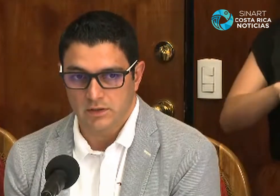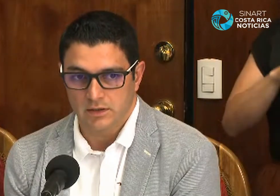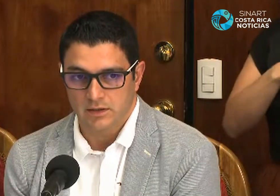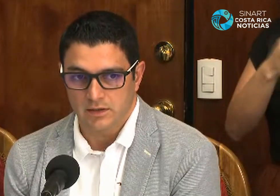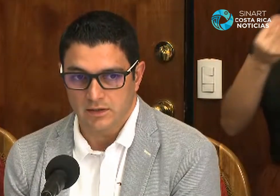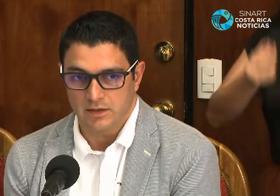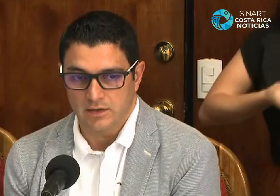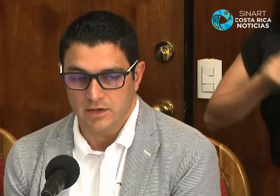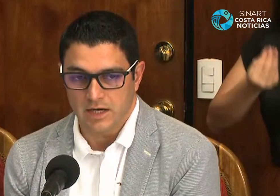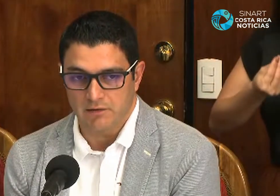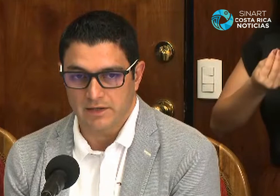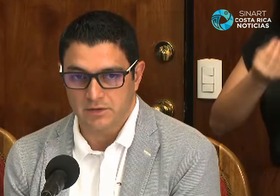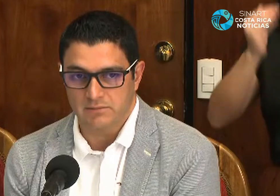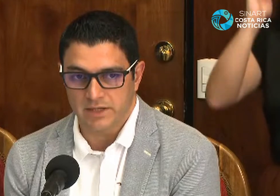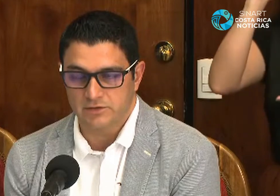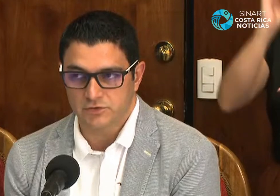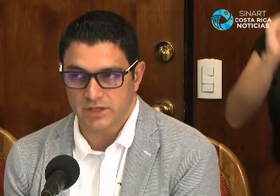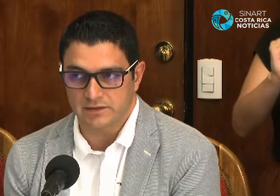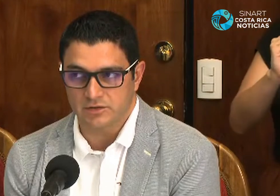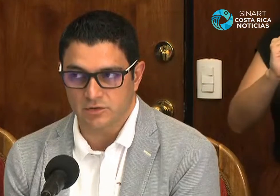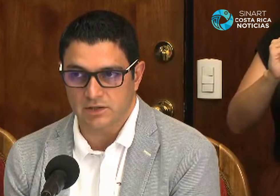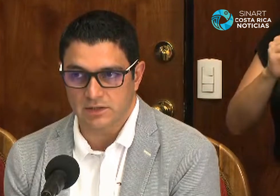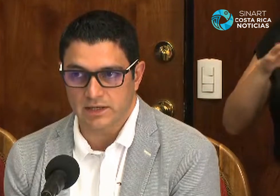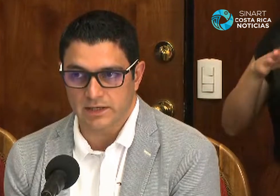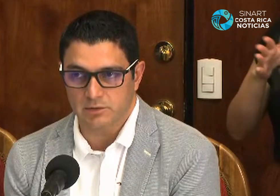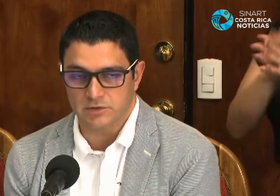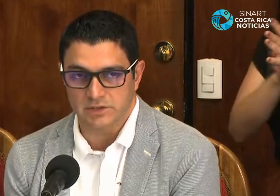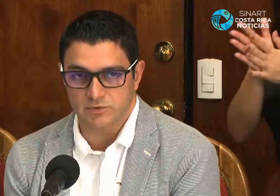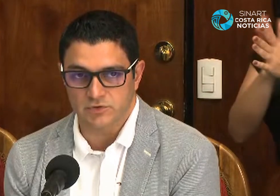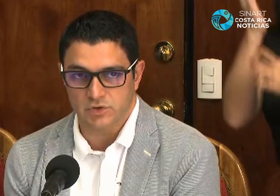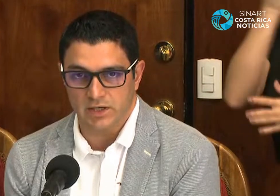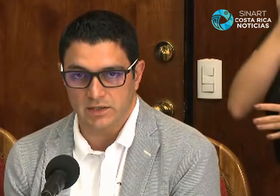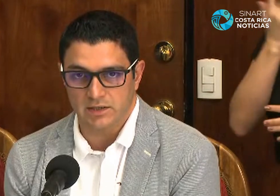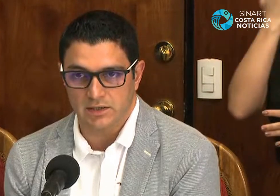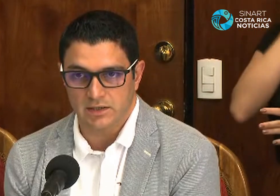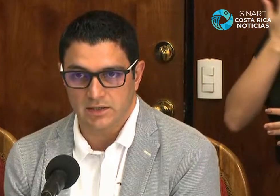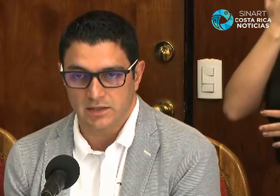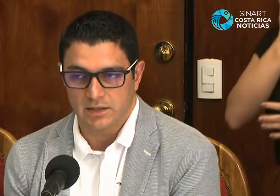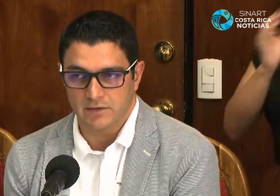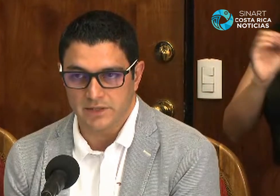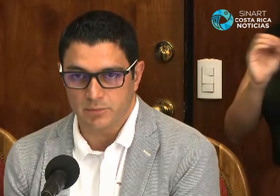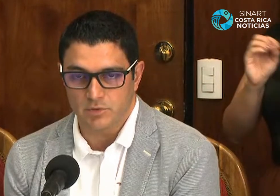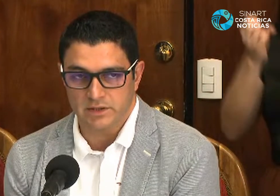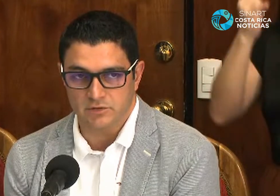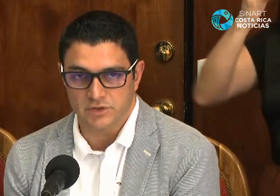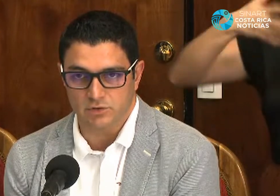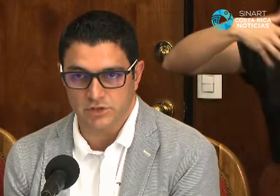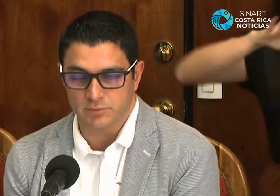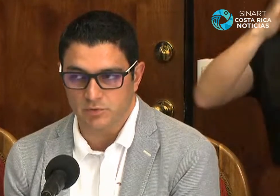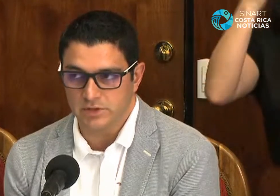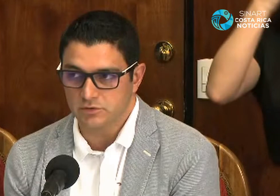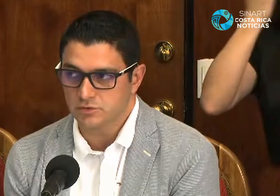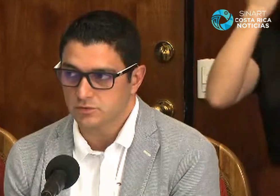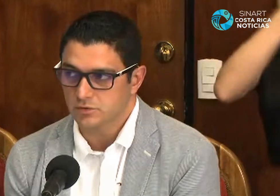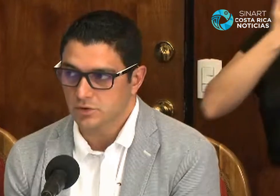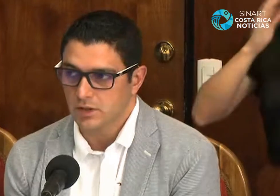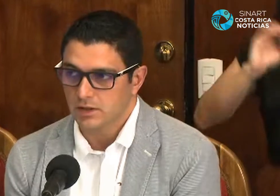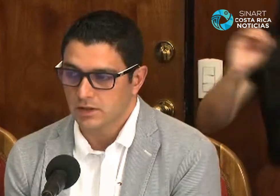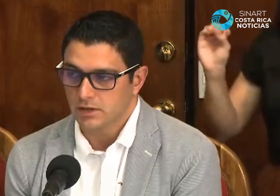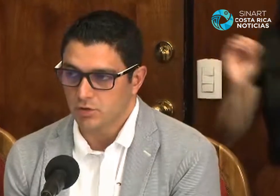con lavarnos las manos antes de tocarnos la cara cuando estamos en la vía pública, en los sectores